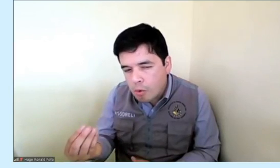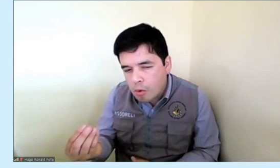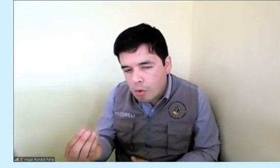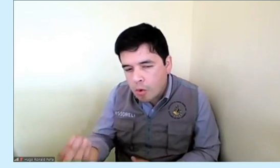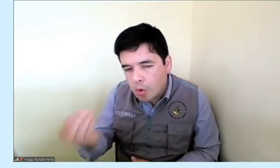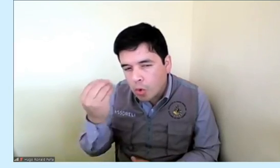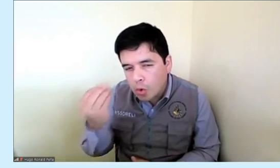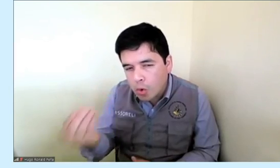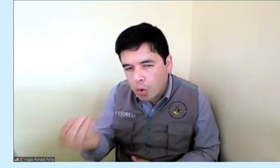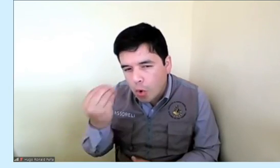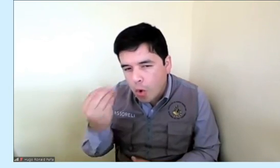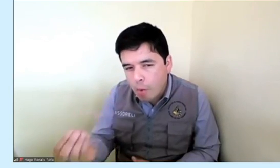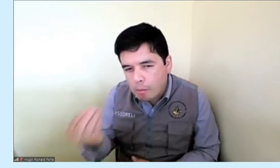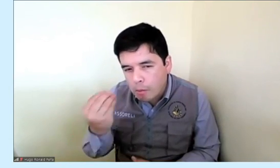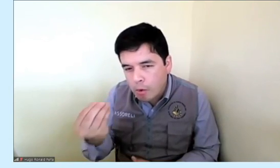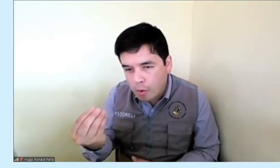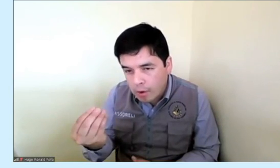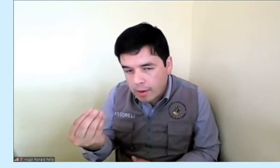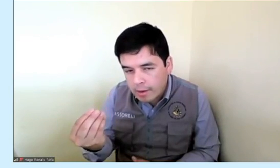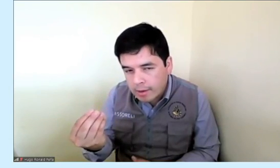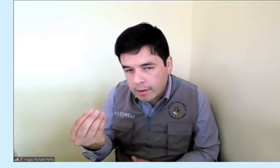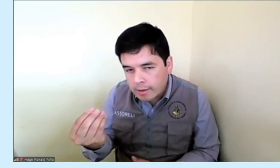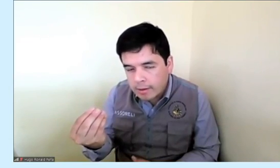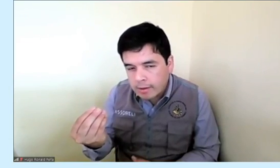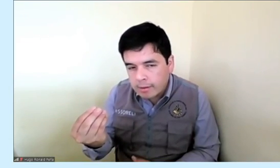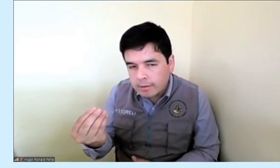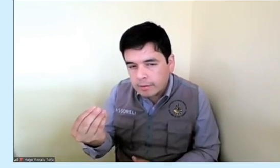¿Cómo? ¿Cómo?